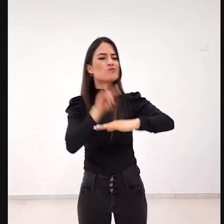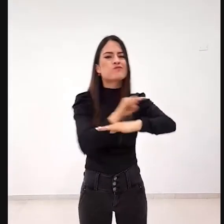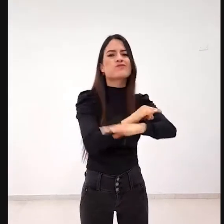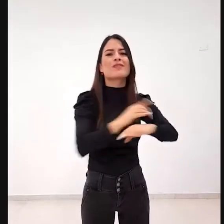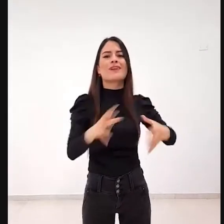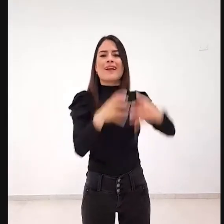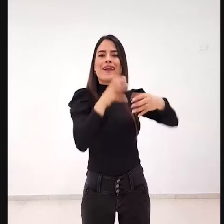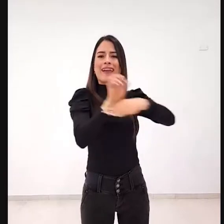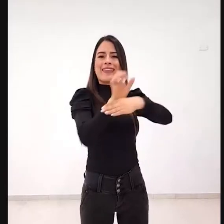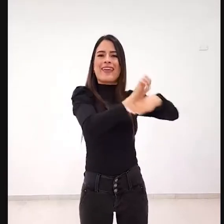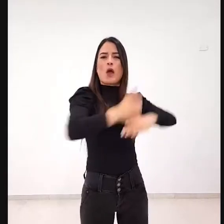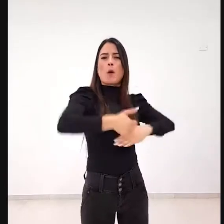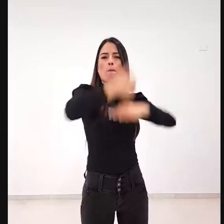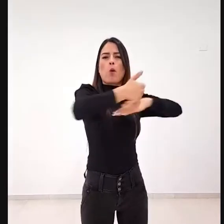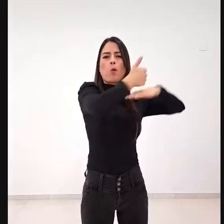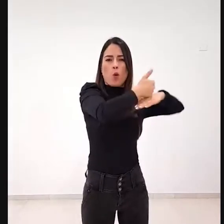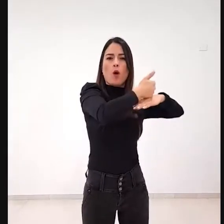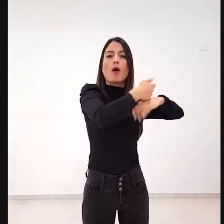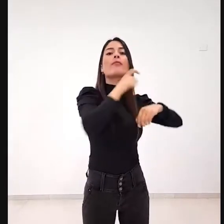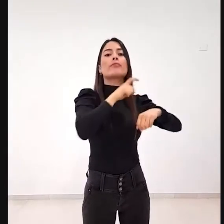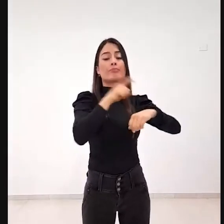cuando hablamos de